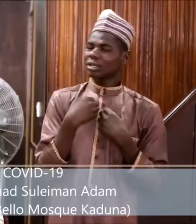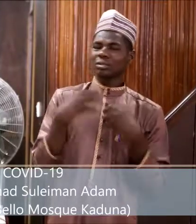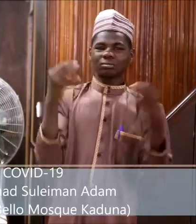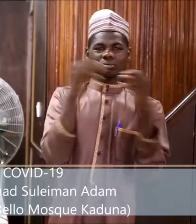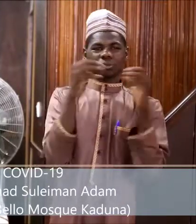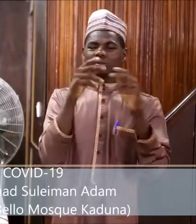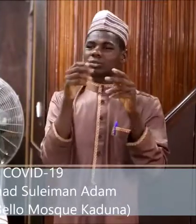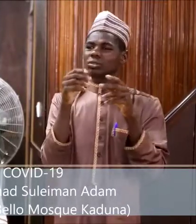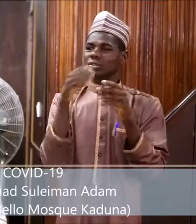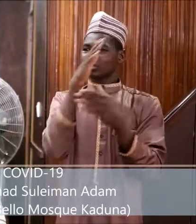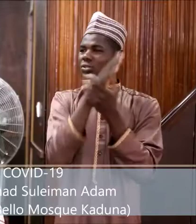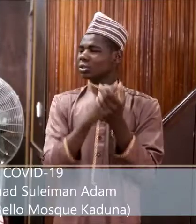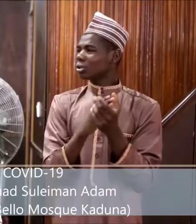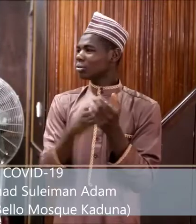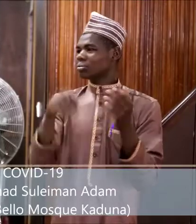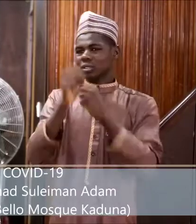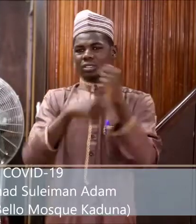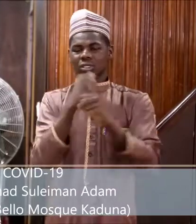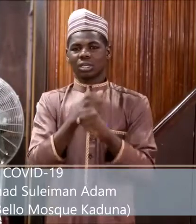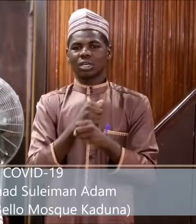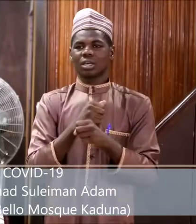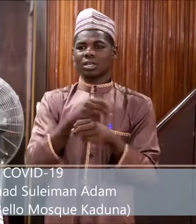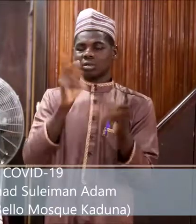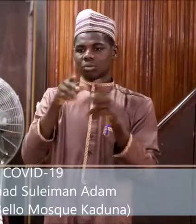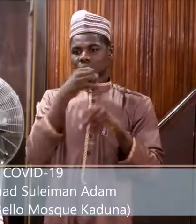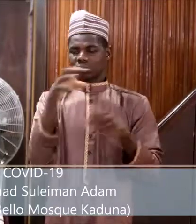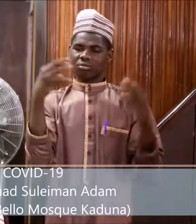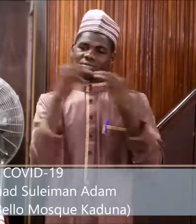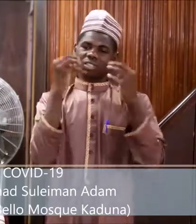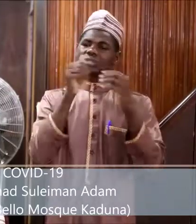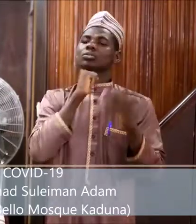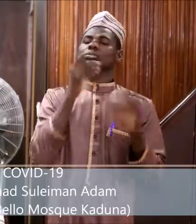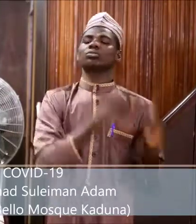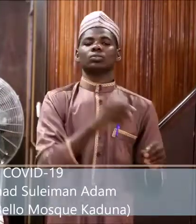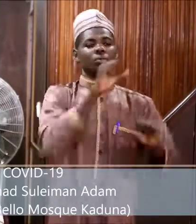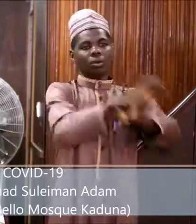akwai shekaran da dukkan mutanen Bagdad da Iraq sai